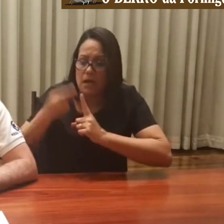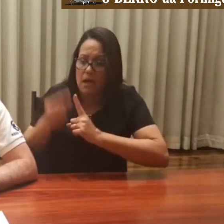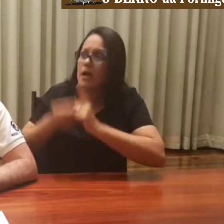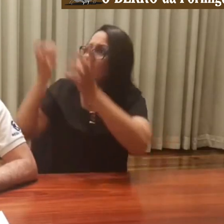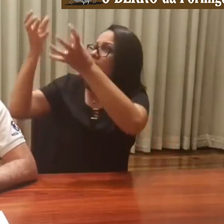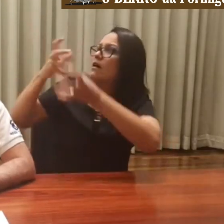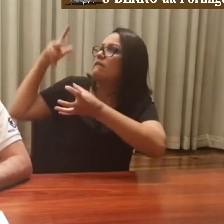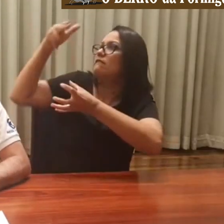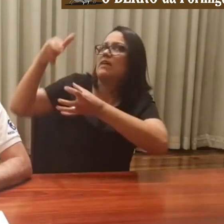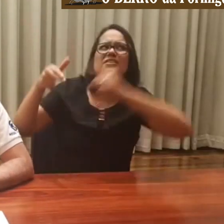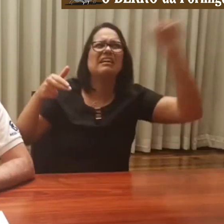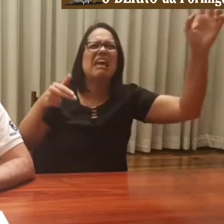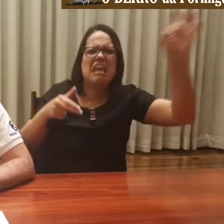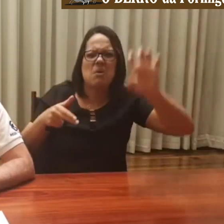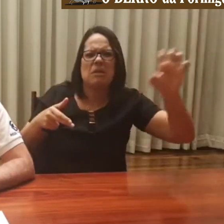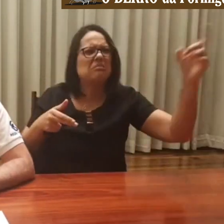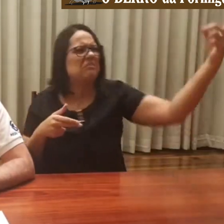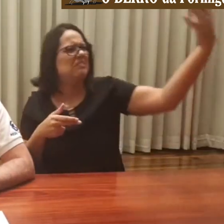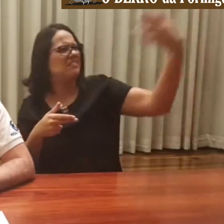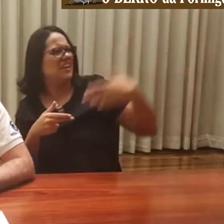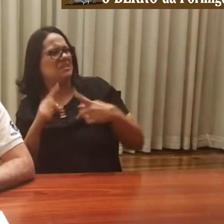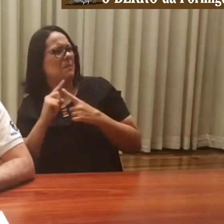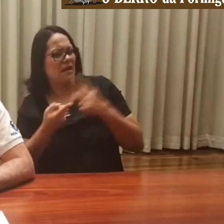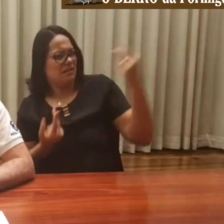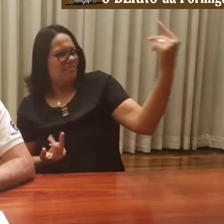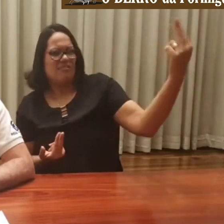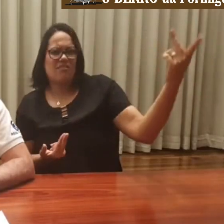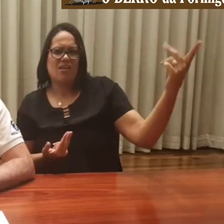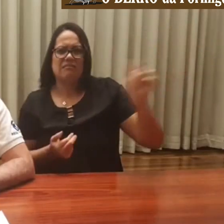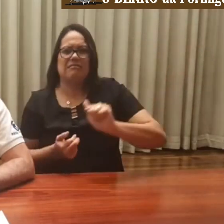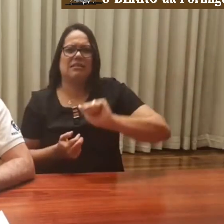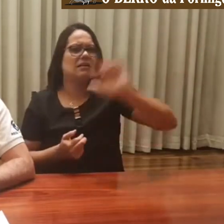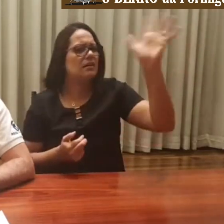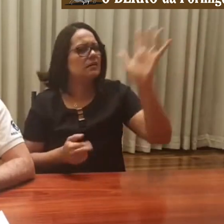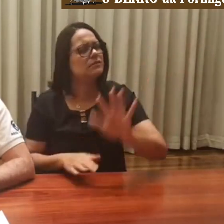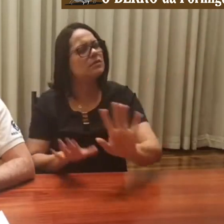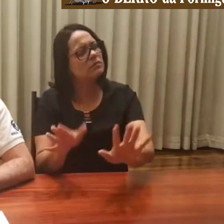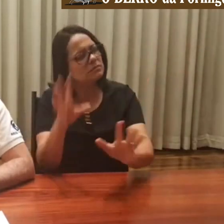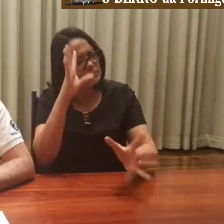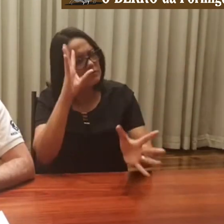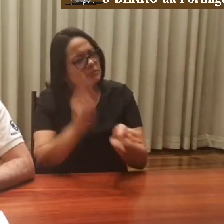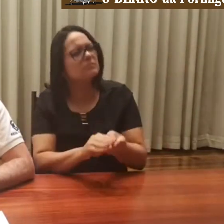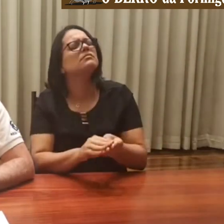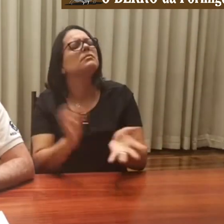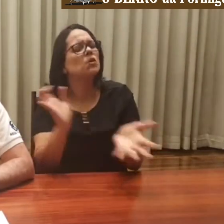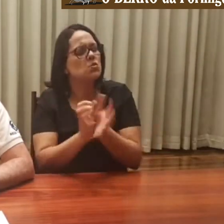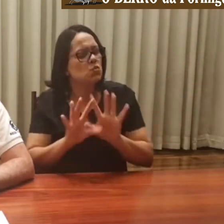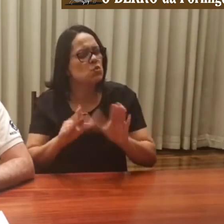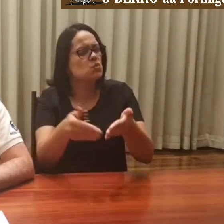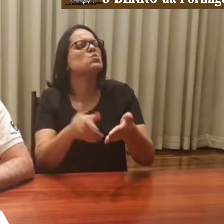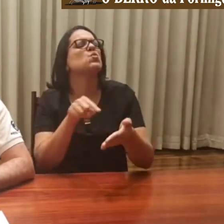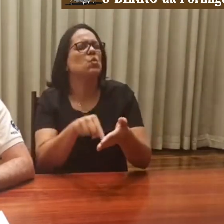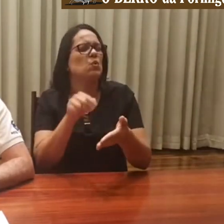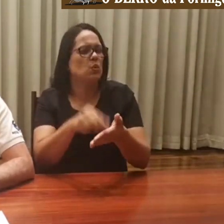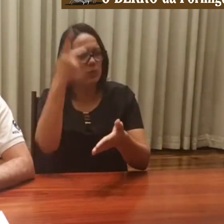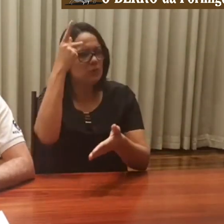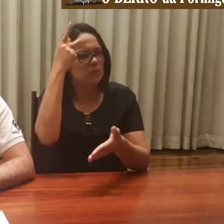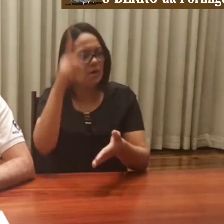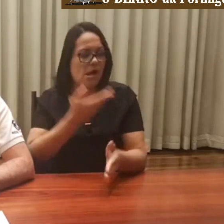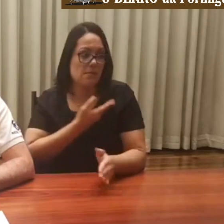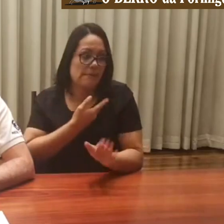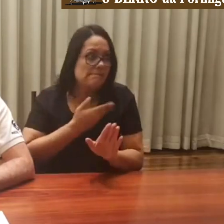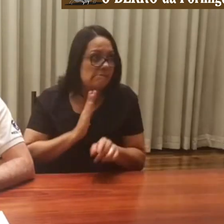do CEAGESP. Realmente, pelo que tudo indica, né, era mais uma daquelas articulações do Foro de São Paulo. É aquele negócio entre